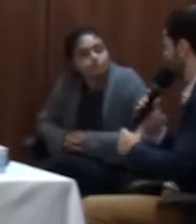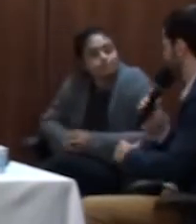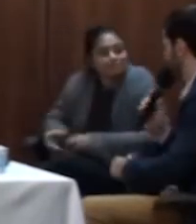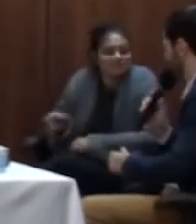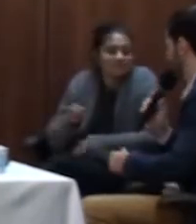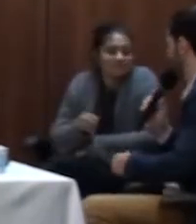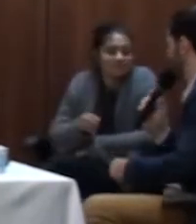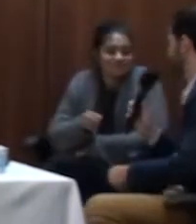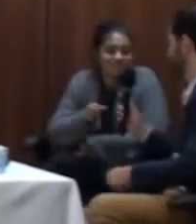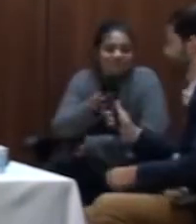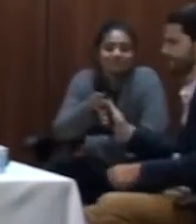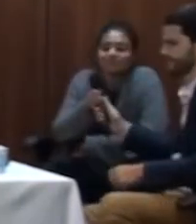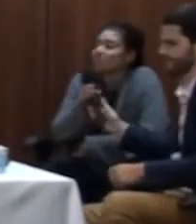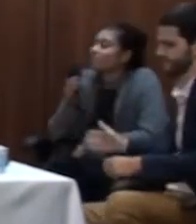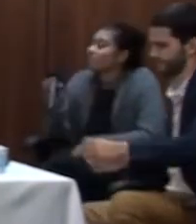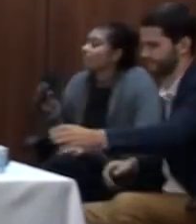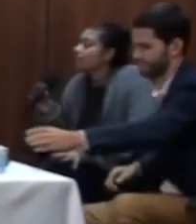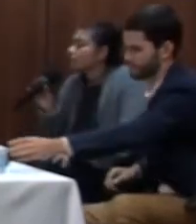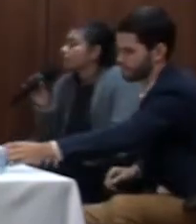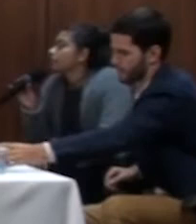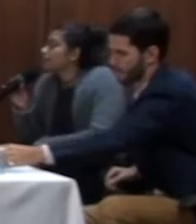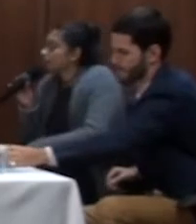a palavra aqui para a Thaís.